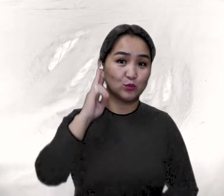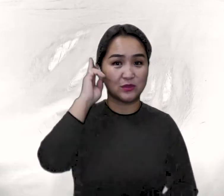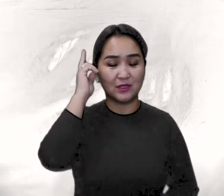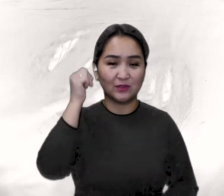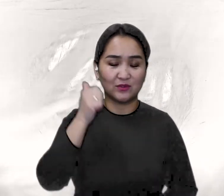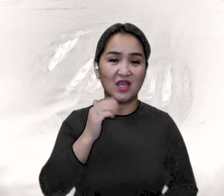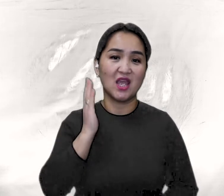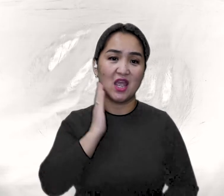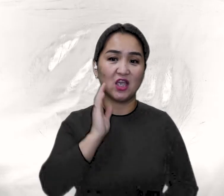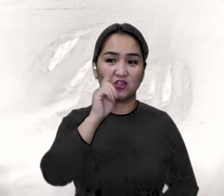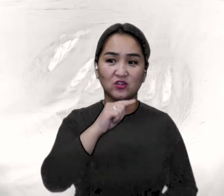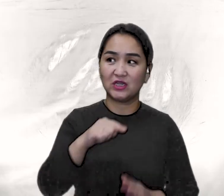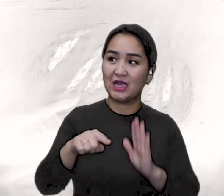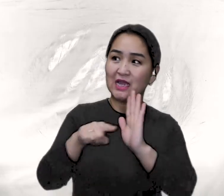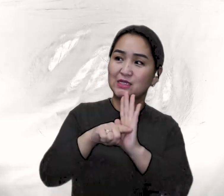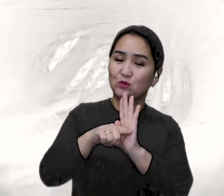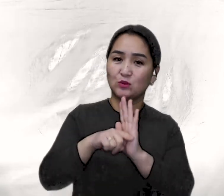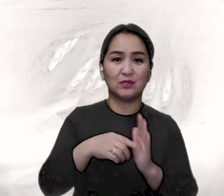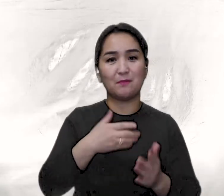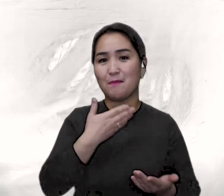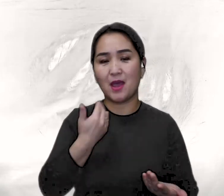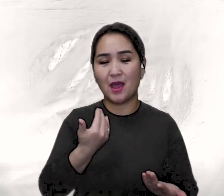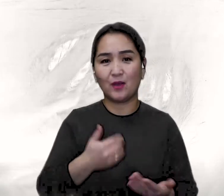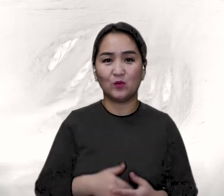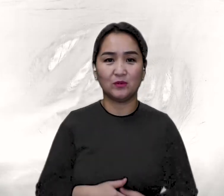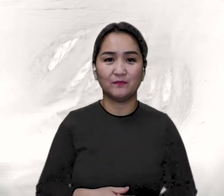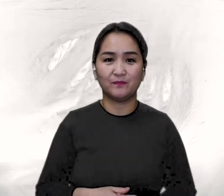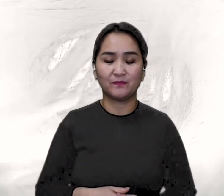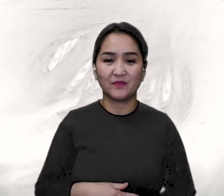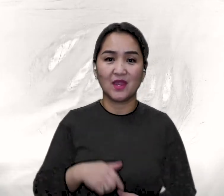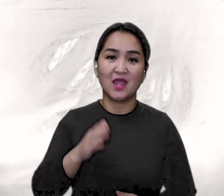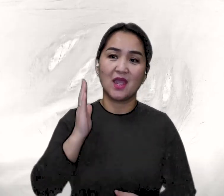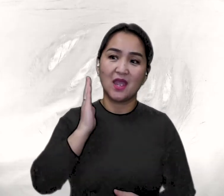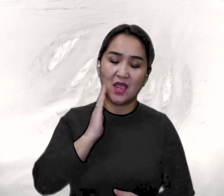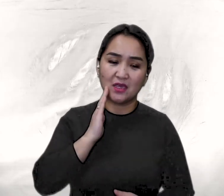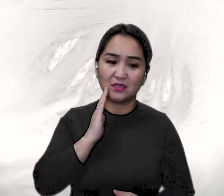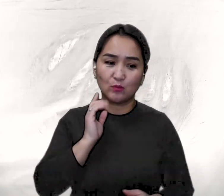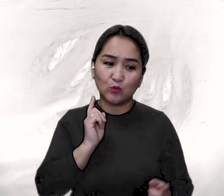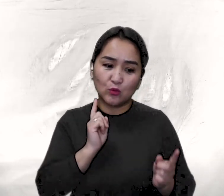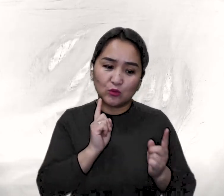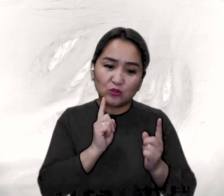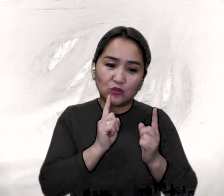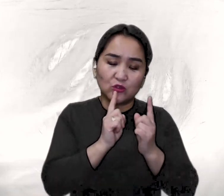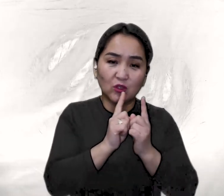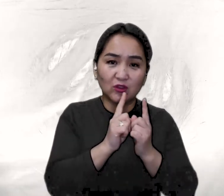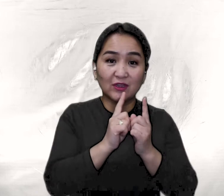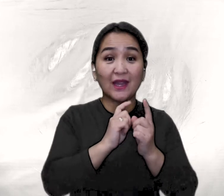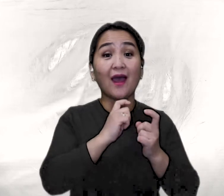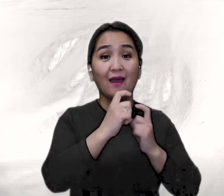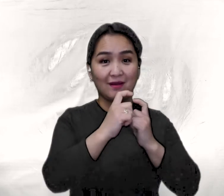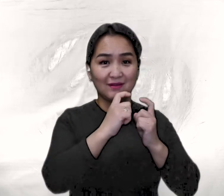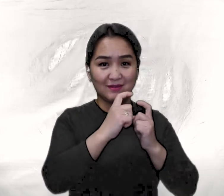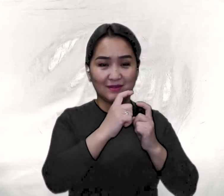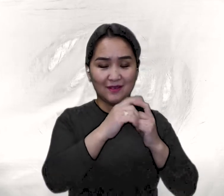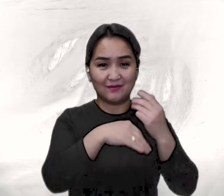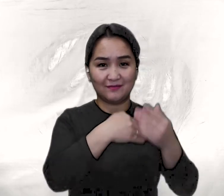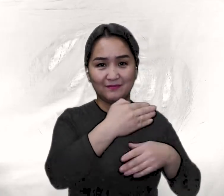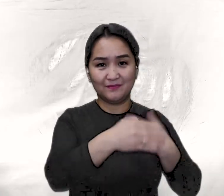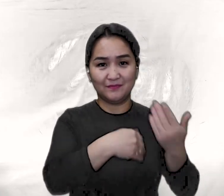ийж ингээд эсрүүцлээ байхгүй. Тэгээ ээж тэгэл бүр илүү дотно ингээд буцаад илүү дотно болсон. Ээж бид